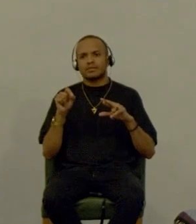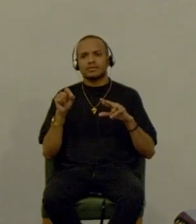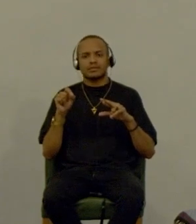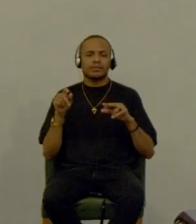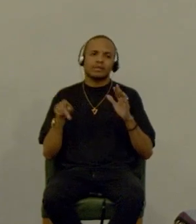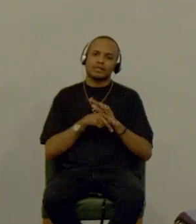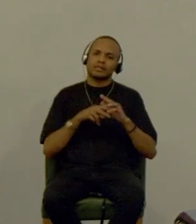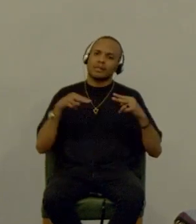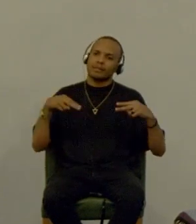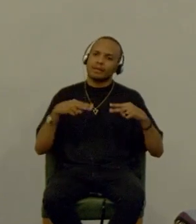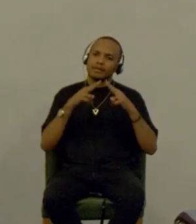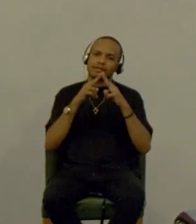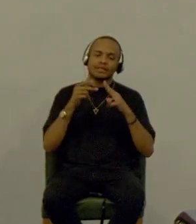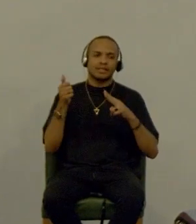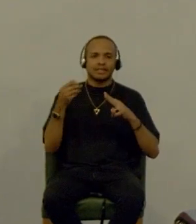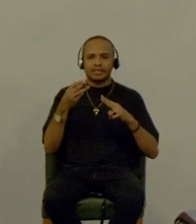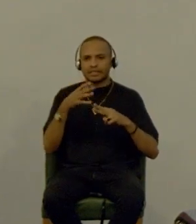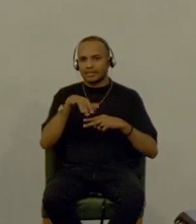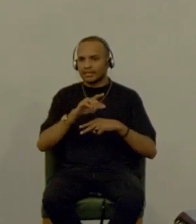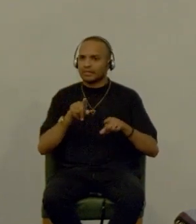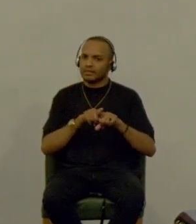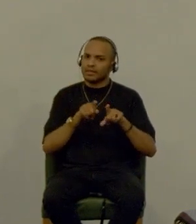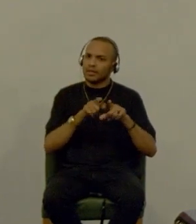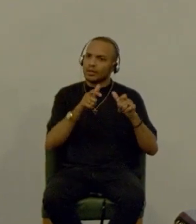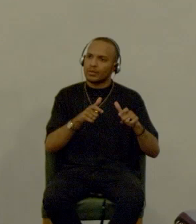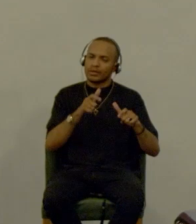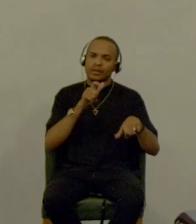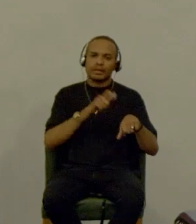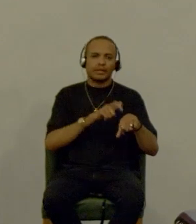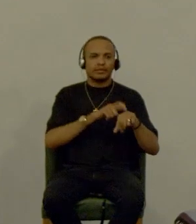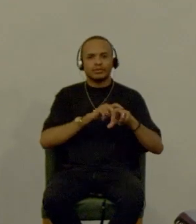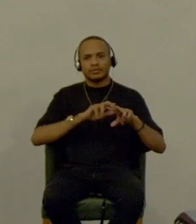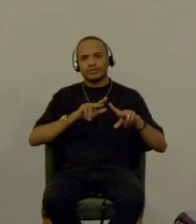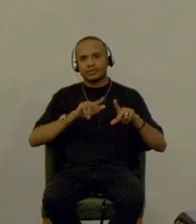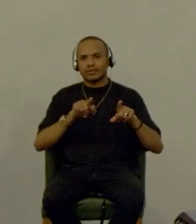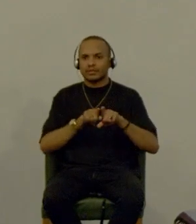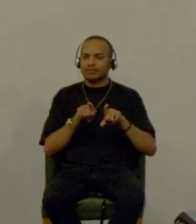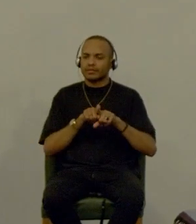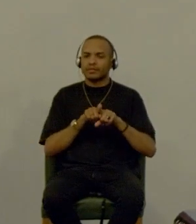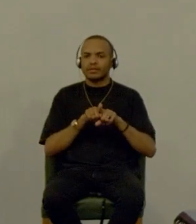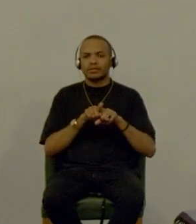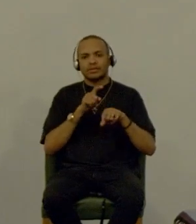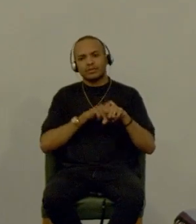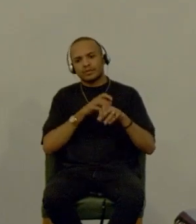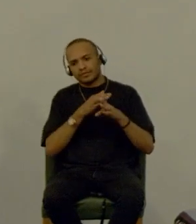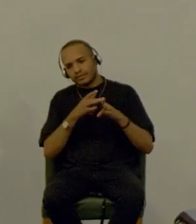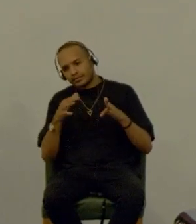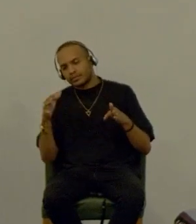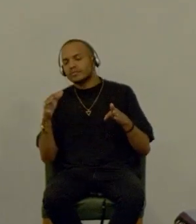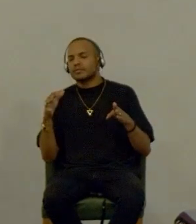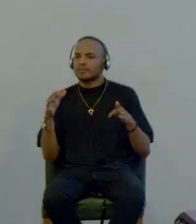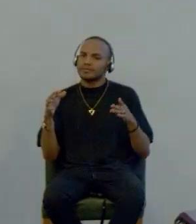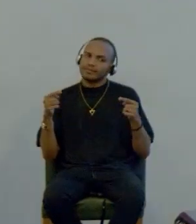espaces-temps extrêmement différents et en même temps qui s'emboîtent. Donc ça permet de faire des choses après assez amusantes en termes de représentation